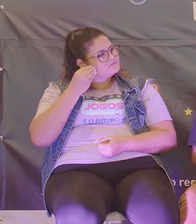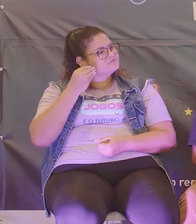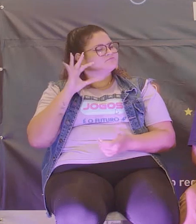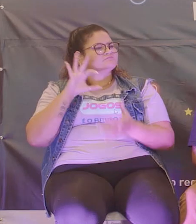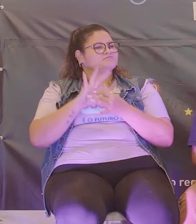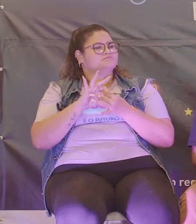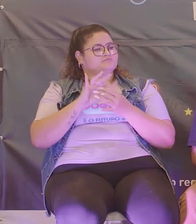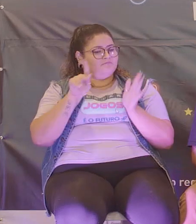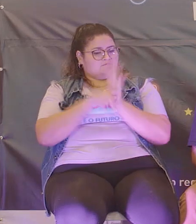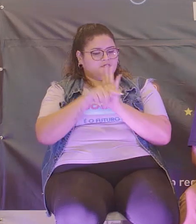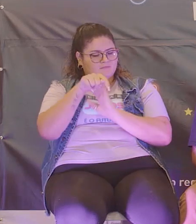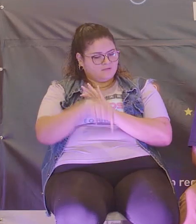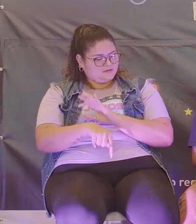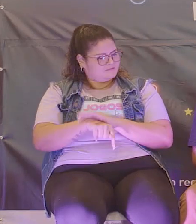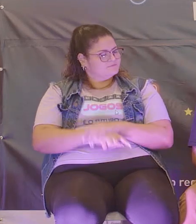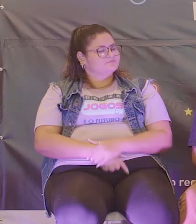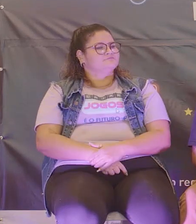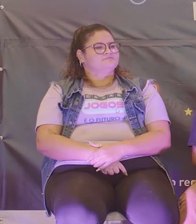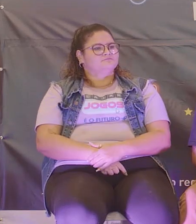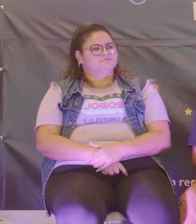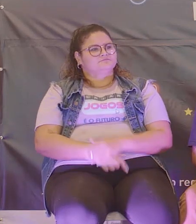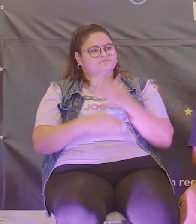daqui para as pessoas. E muito